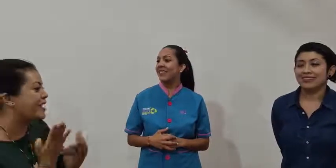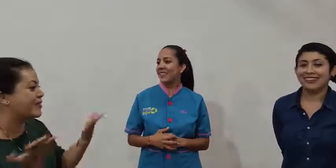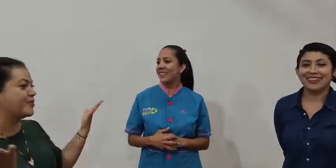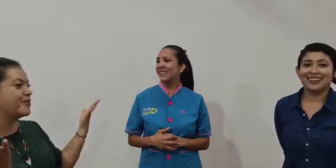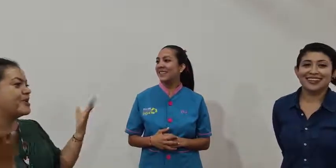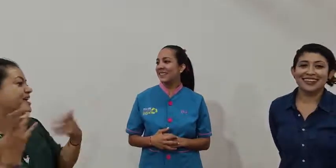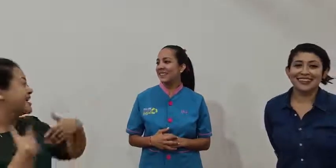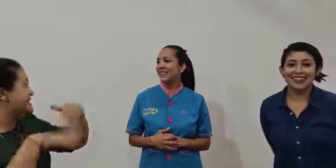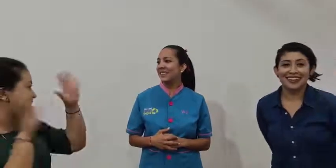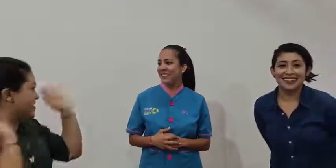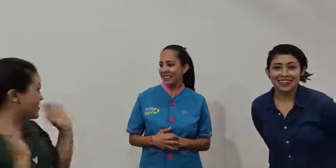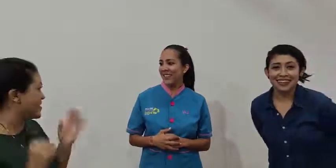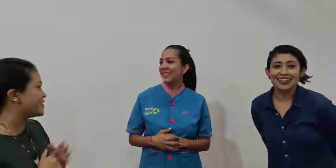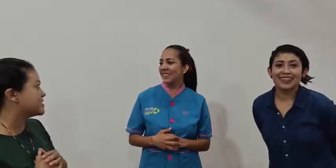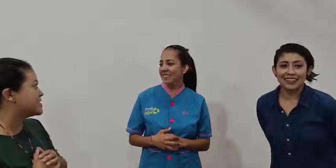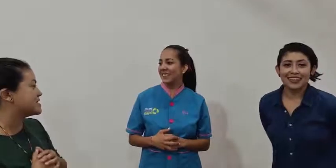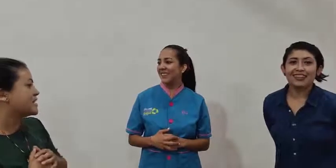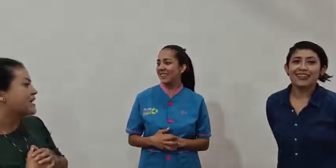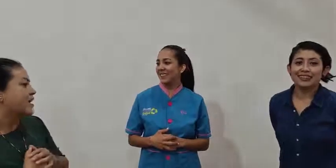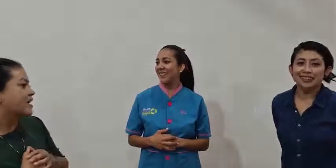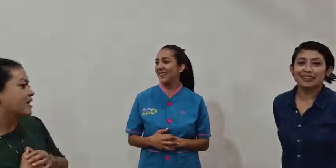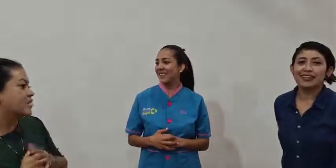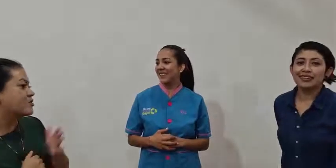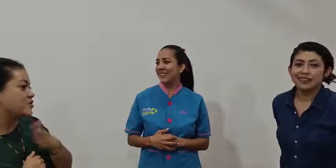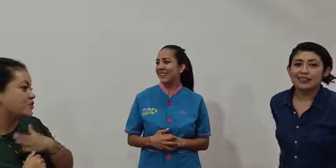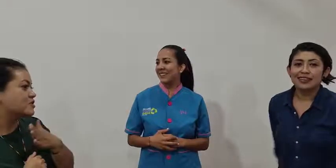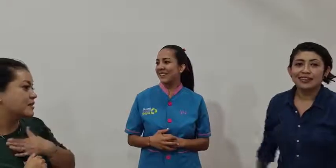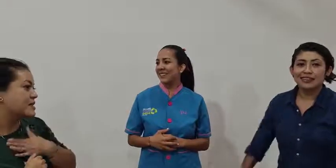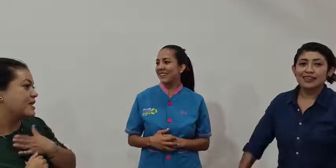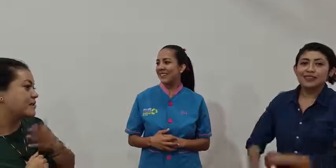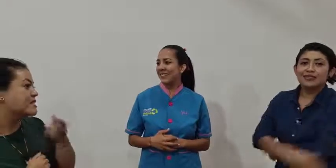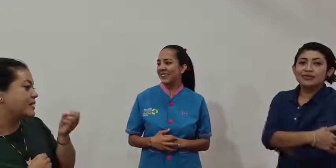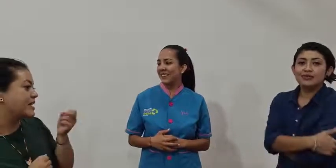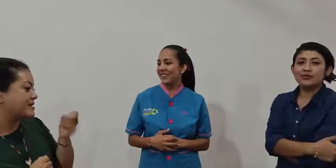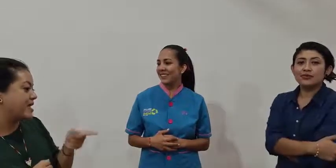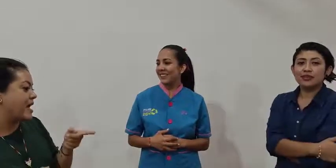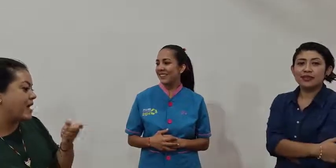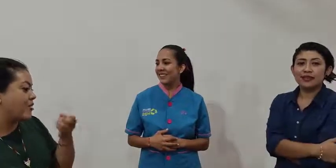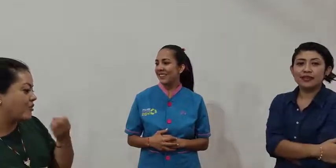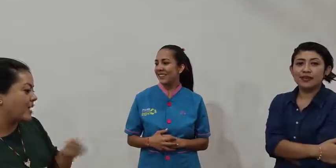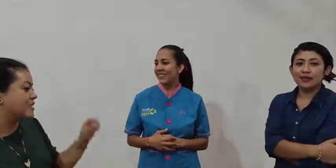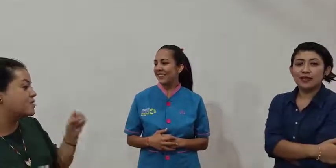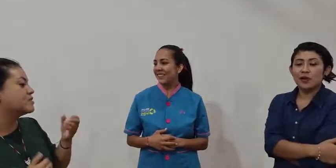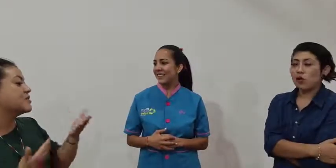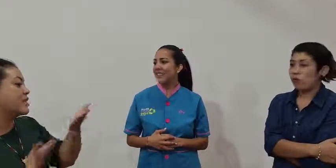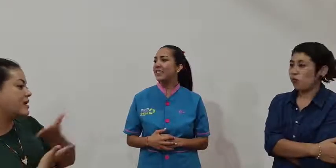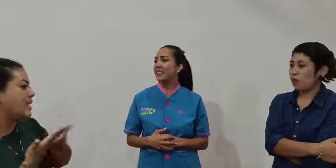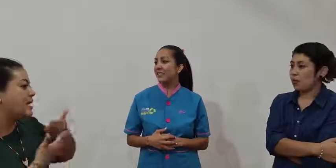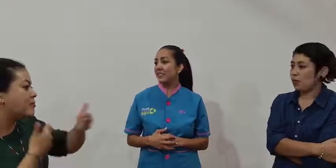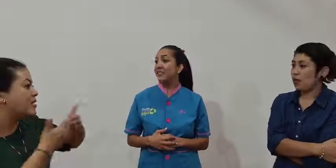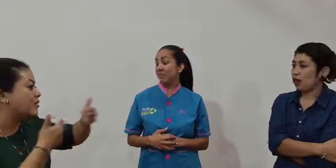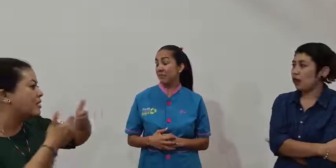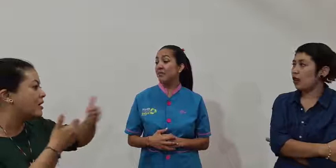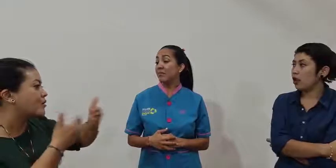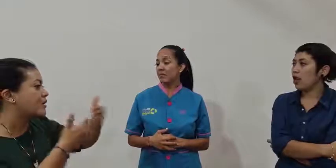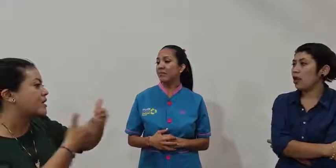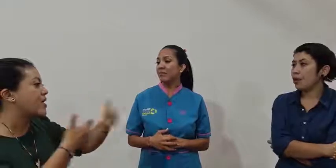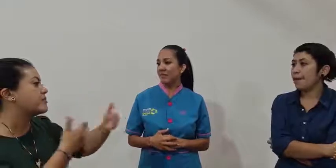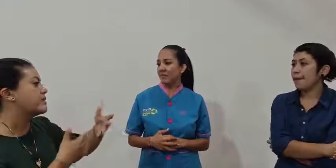USB o qué sé yo, Sí. ¿no? Entonces nosotros pues tenemos también esa obligación de ir a la par con la comunidad